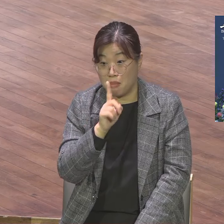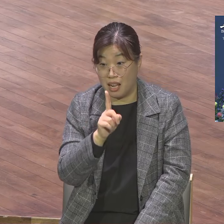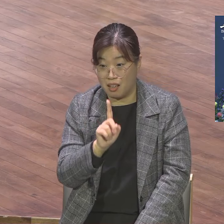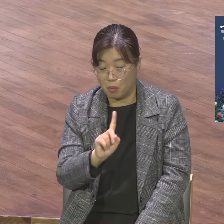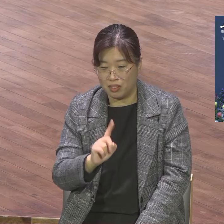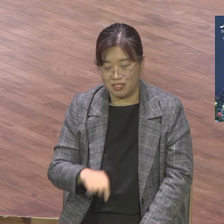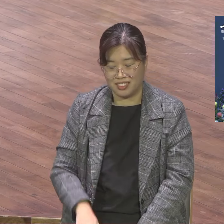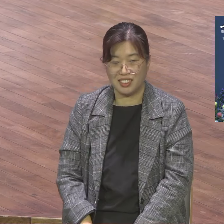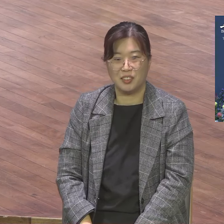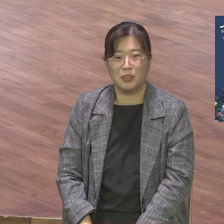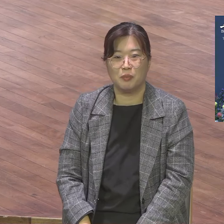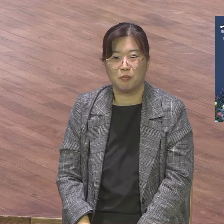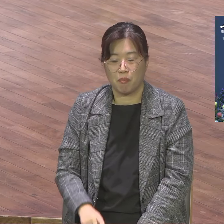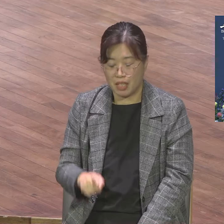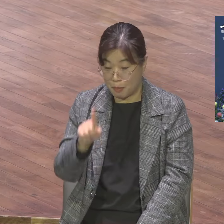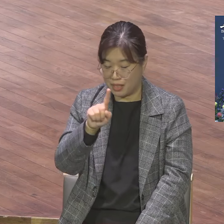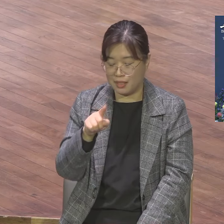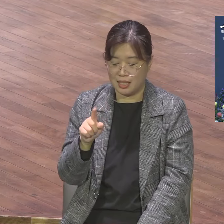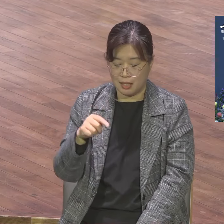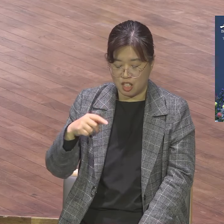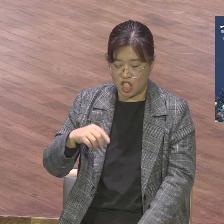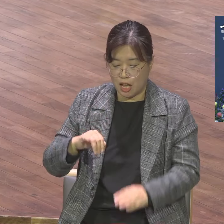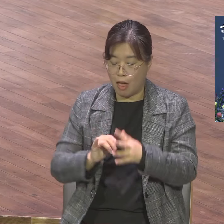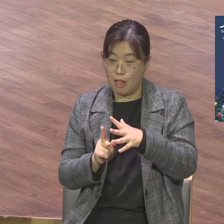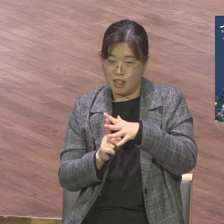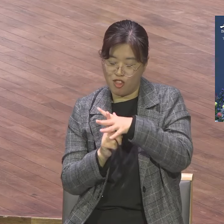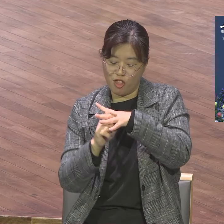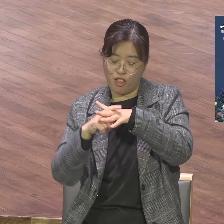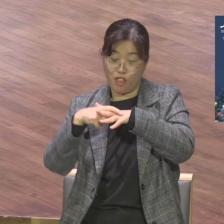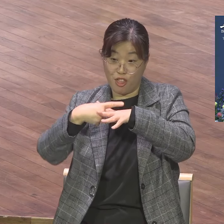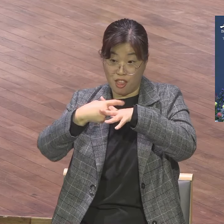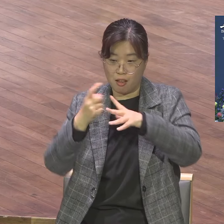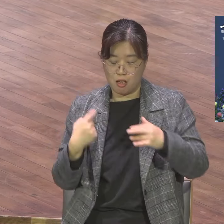지렁이가 너를 뒤엎을 것이다.